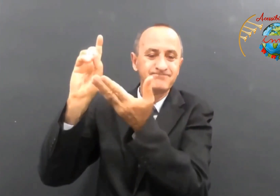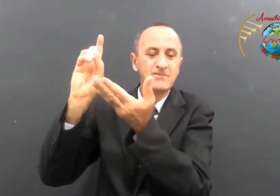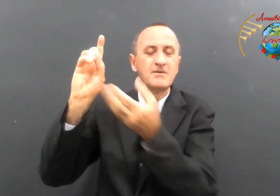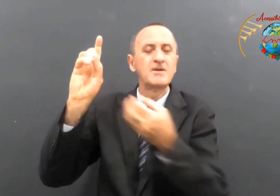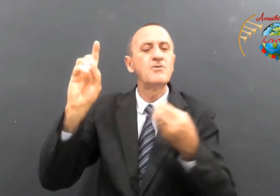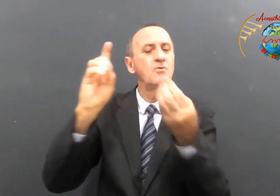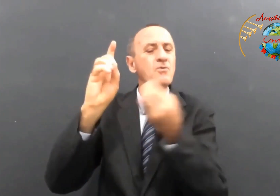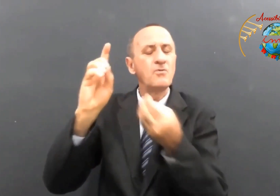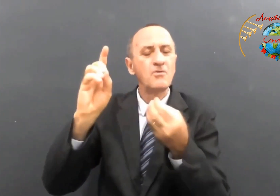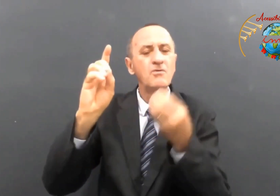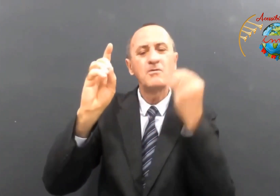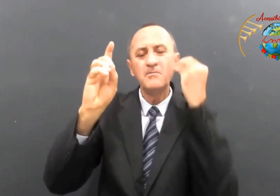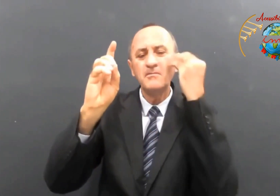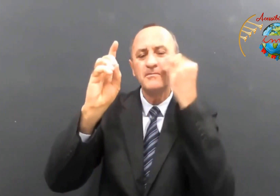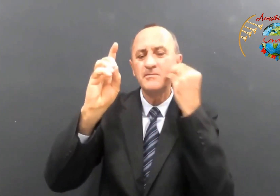Experiências de comunhão com Deus.